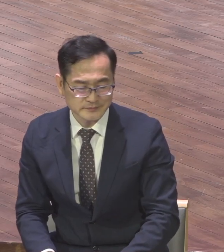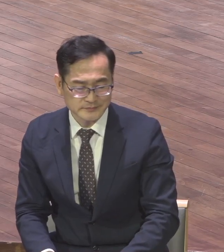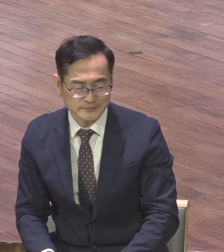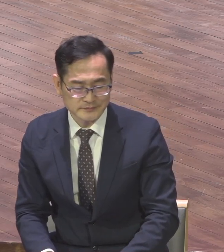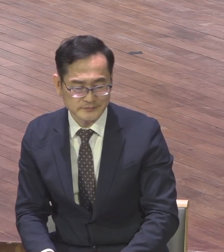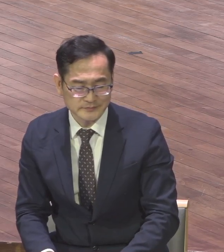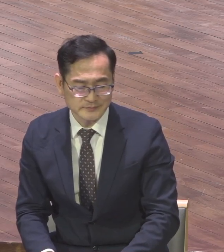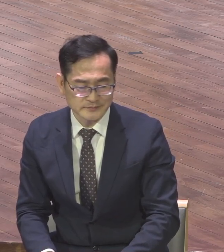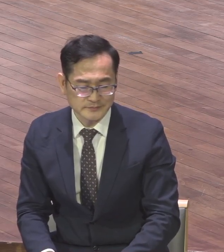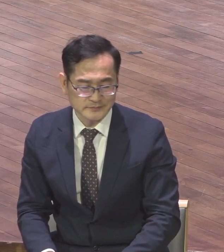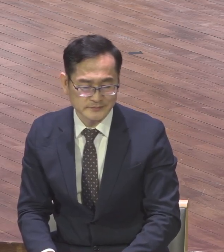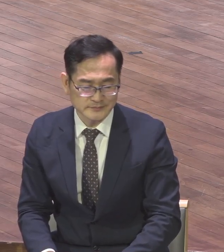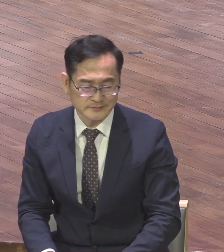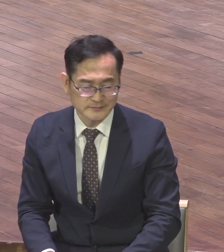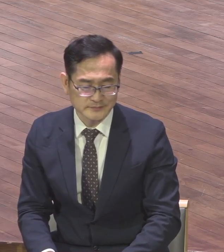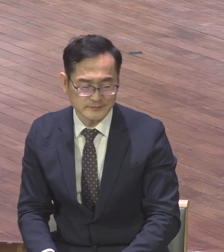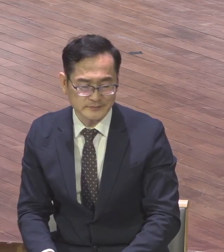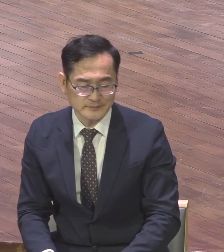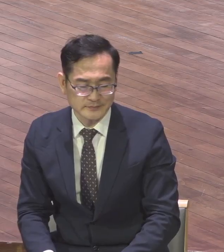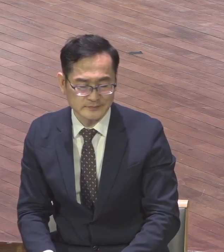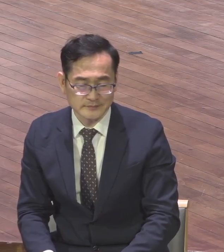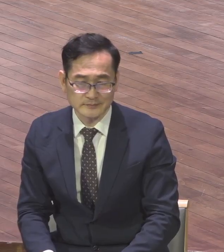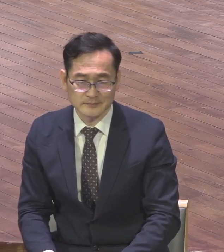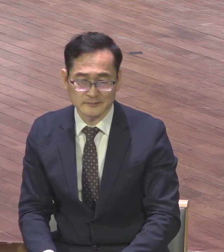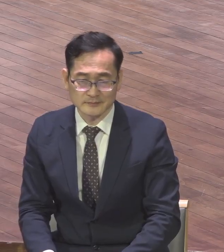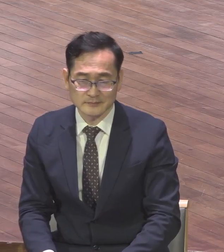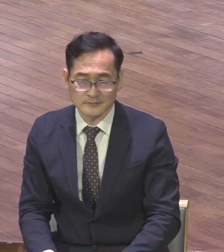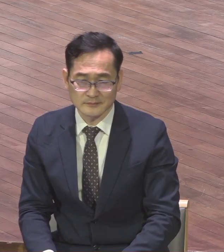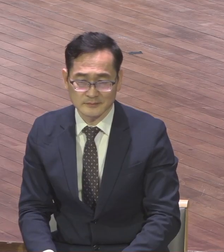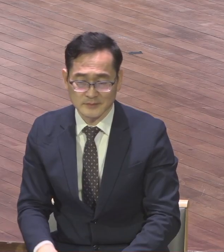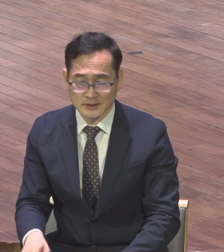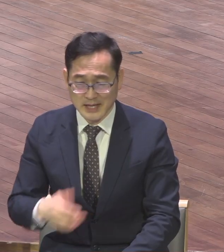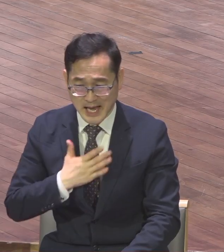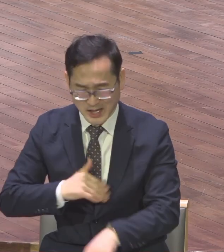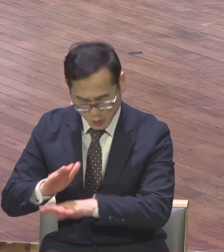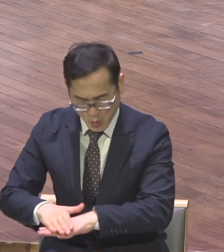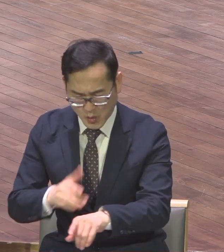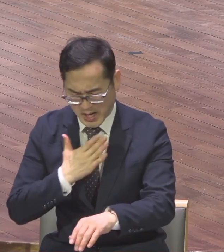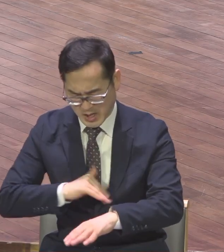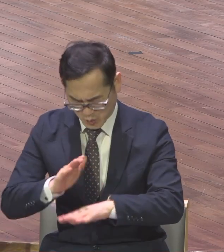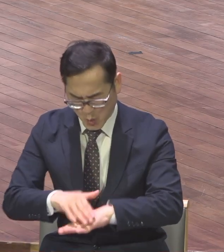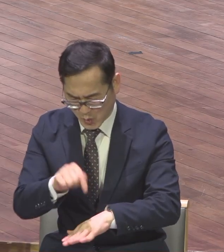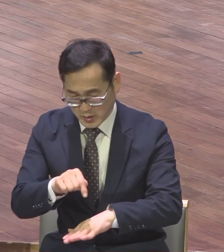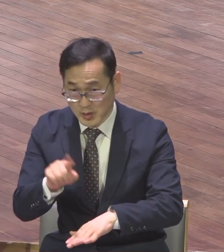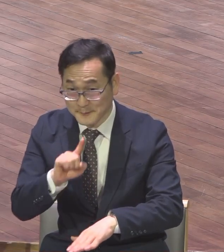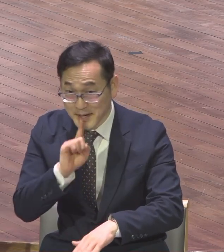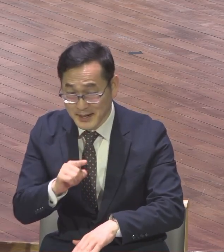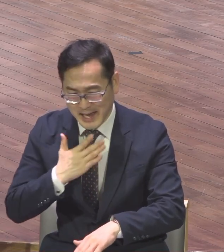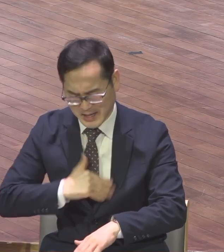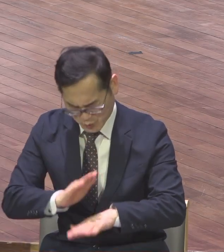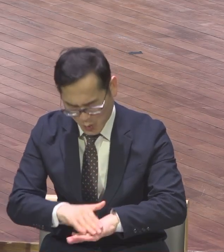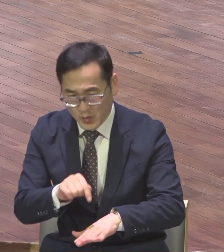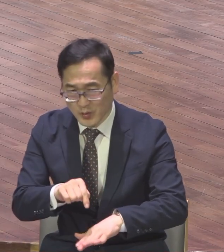이 표현은 원어적으로 인정하라, 존중하라 라는 뜻이에요.